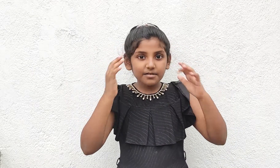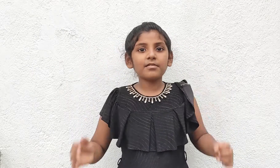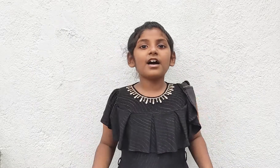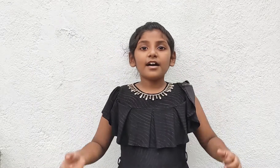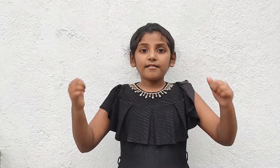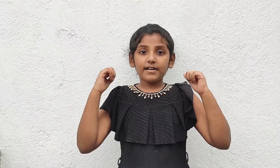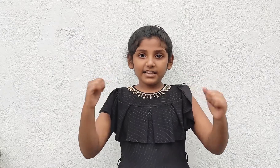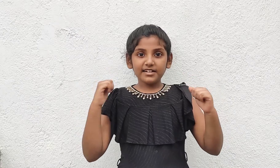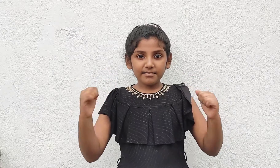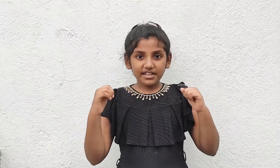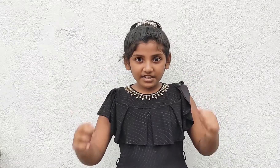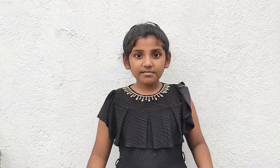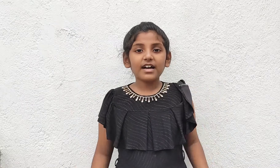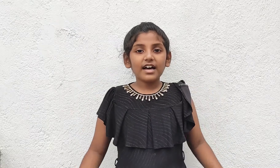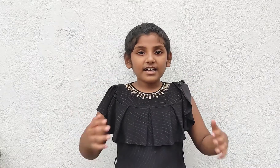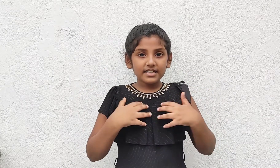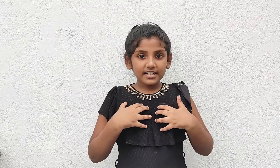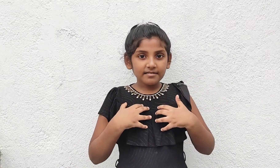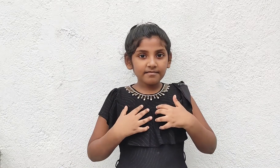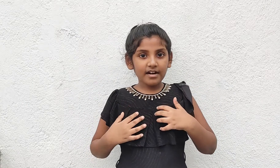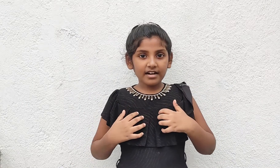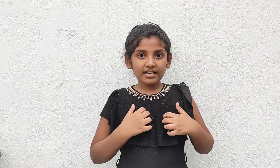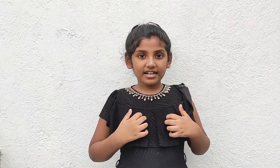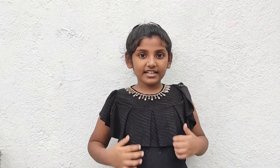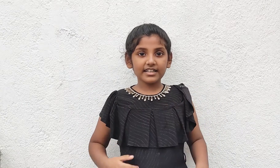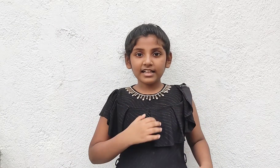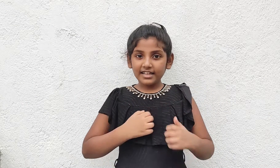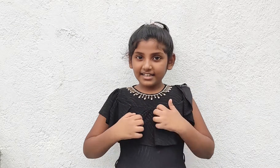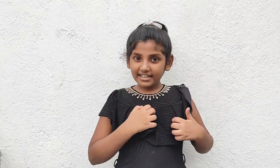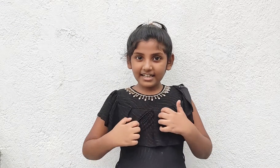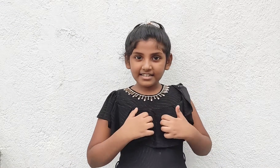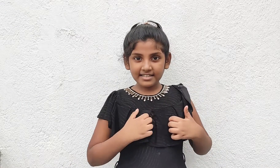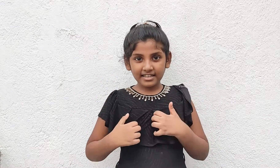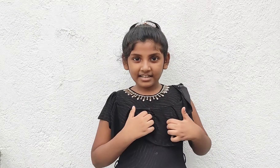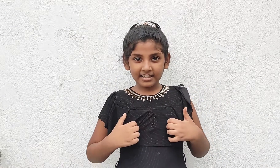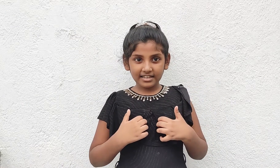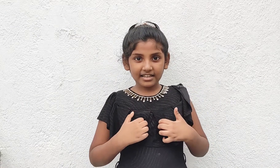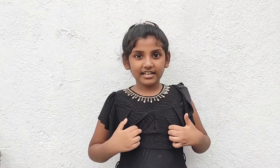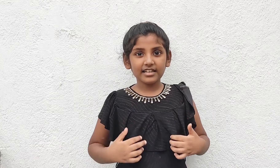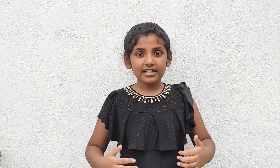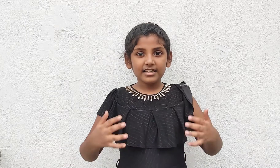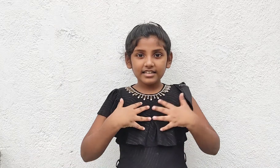கிருபையும் வல்லமையும் என் வாழ்க்கையில் கிரியை செய்கிறது.